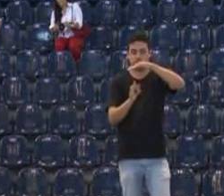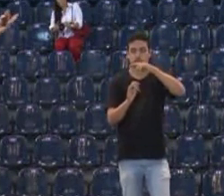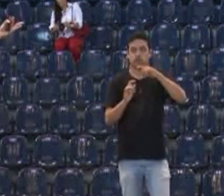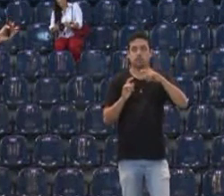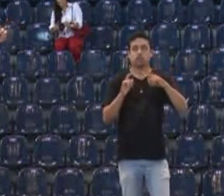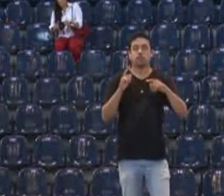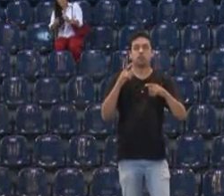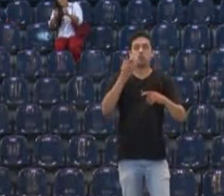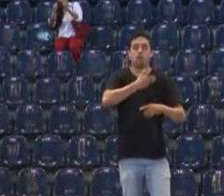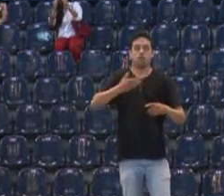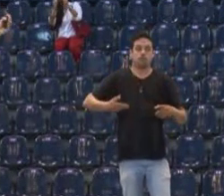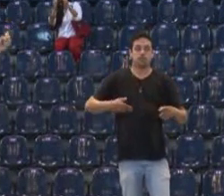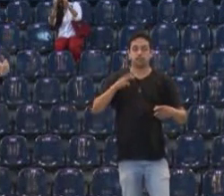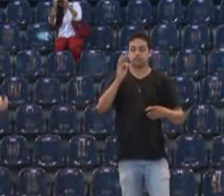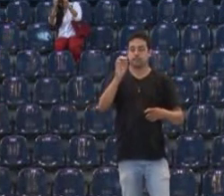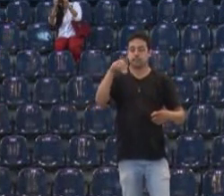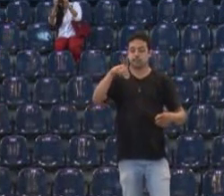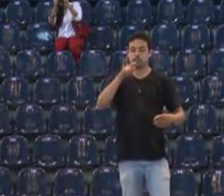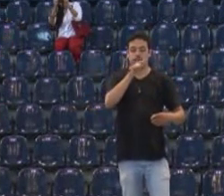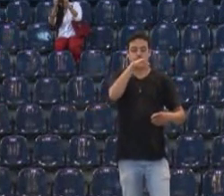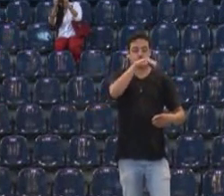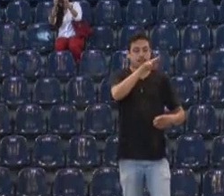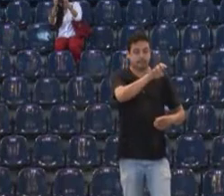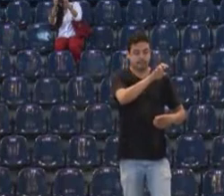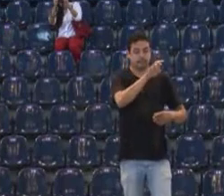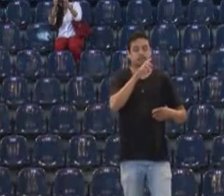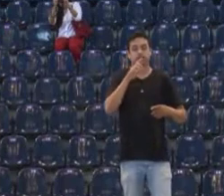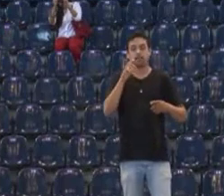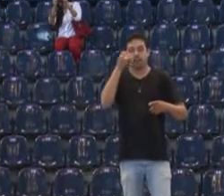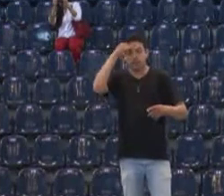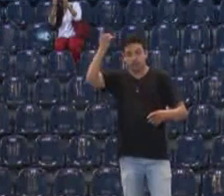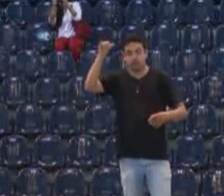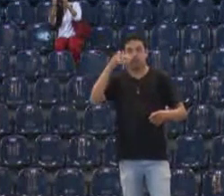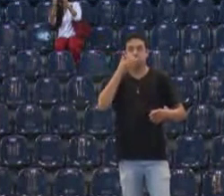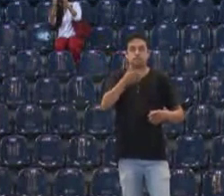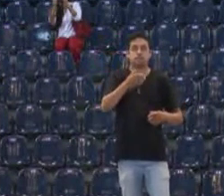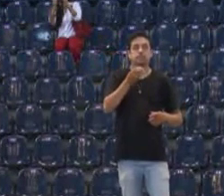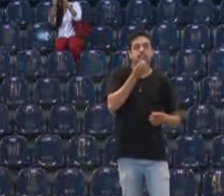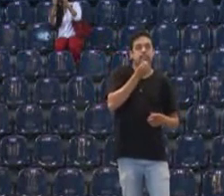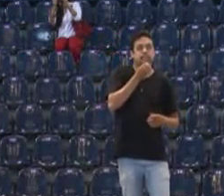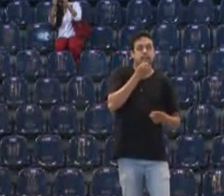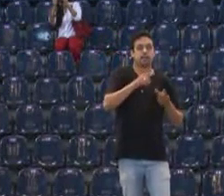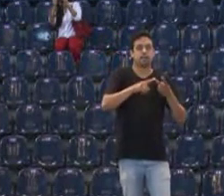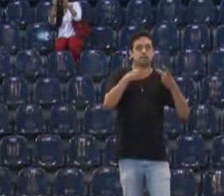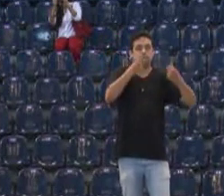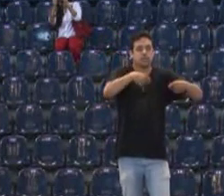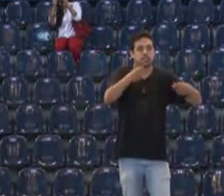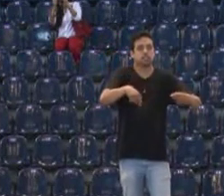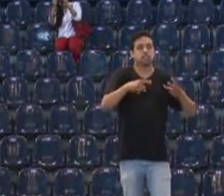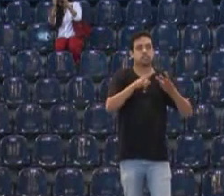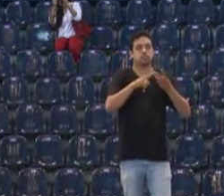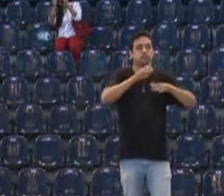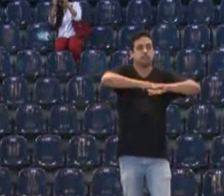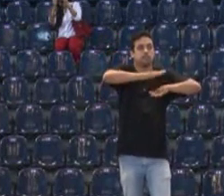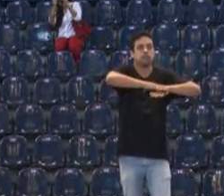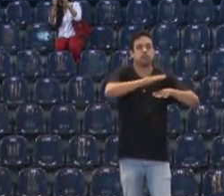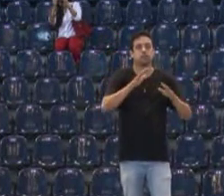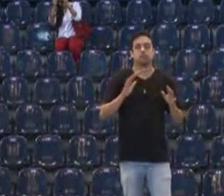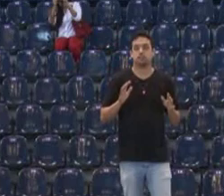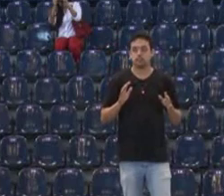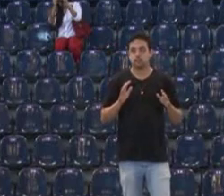governo tem que fazer isso, o governo tem que fazer aquilo. Ao invés de tem que, prefere, deve, precisa, ou faz se